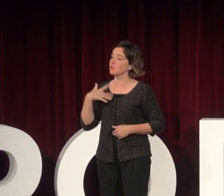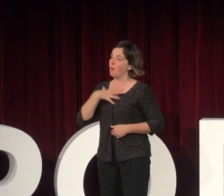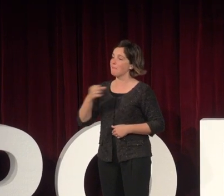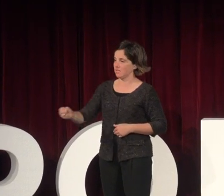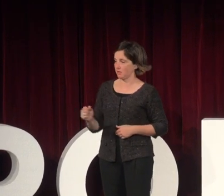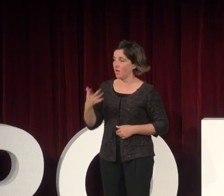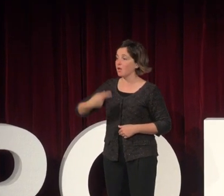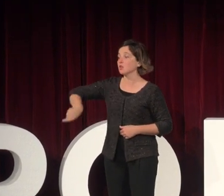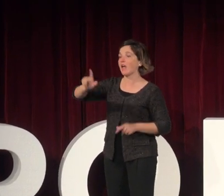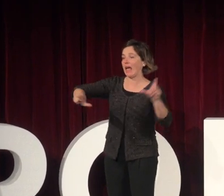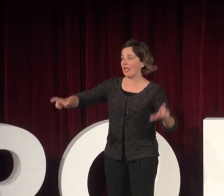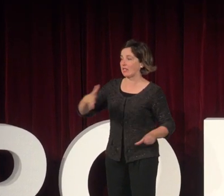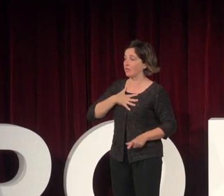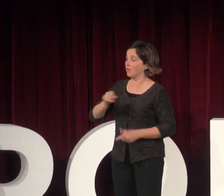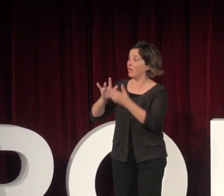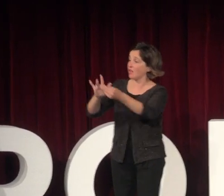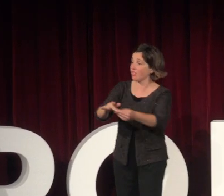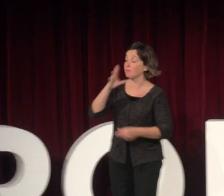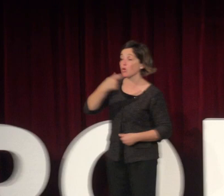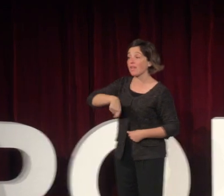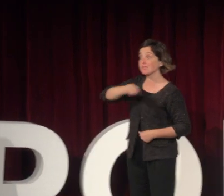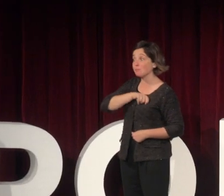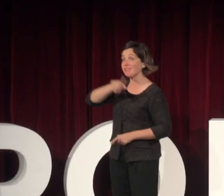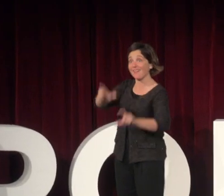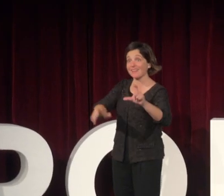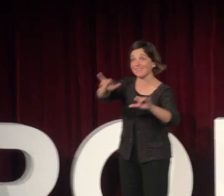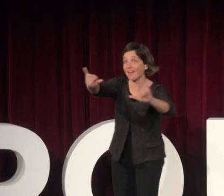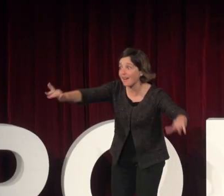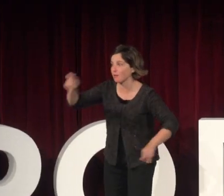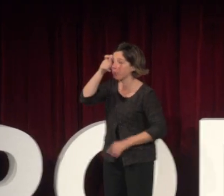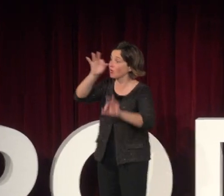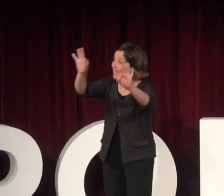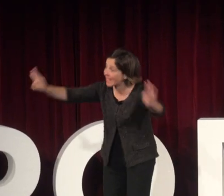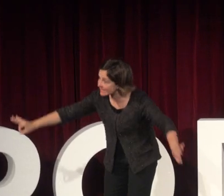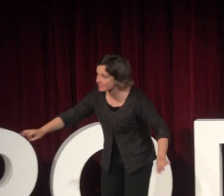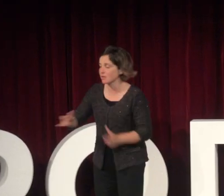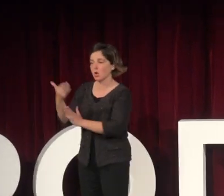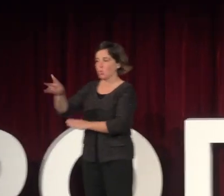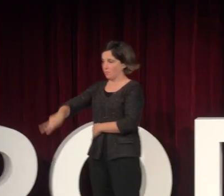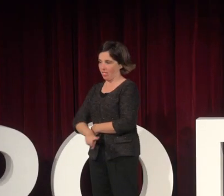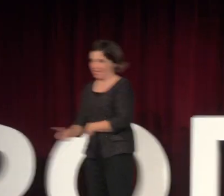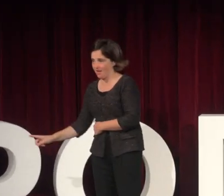patria, nuestra gente, porque España son sus gentes y sus pueblos.